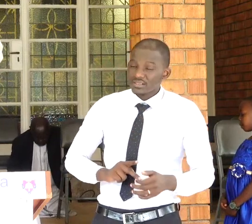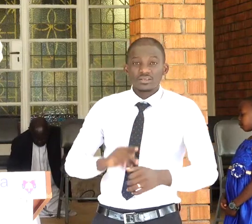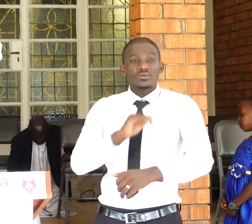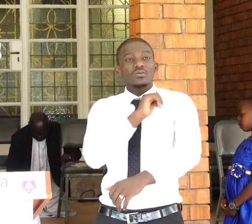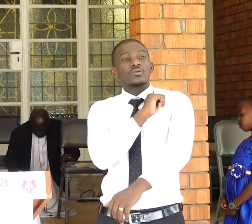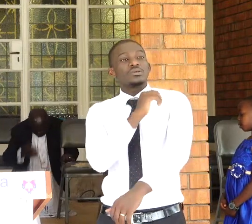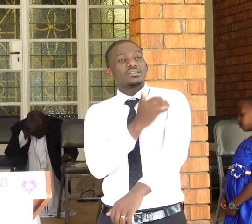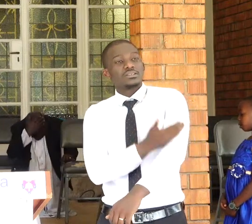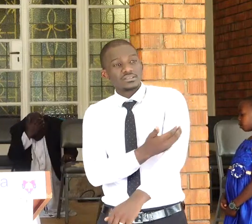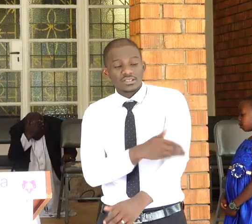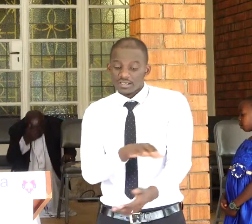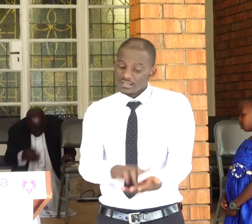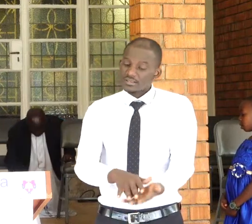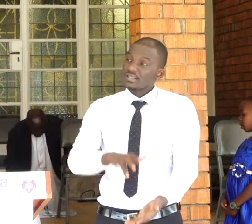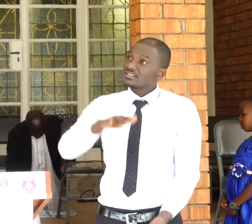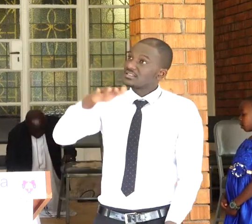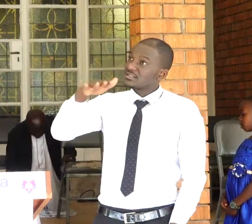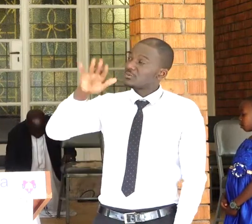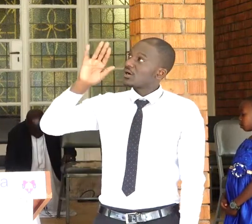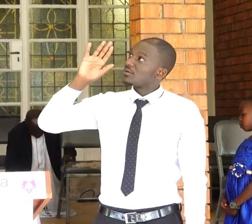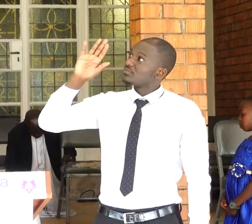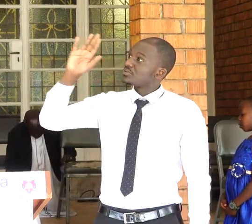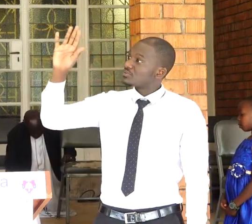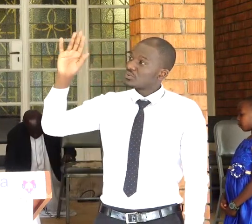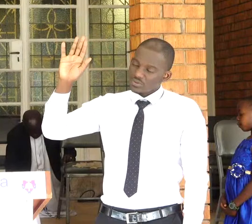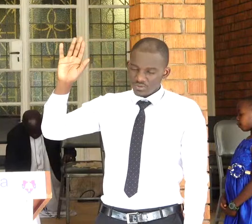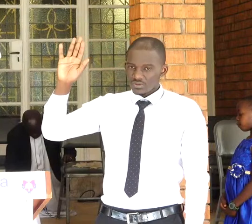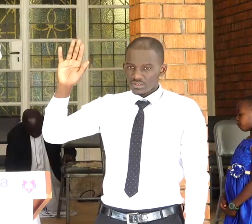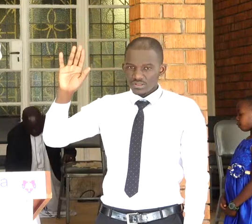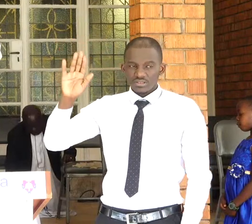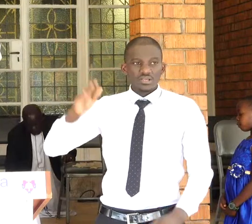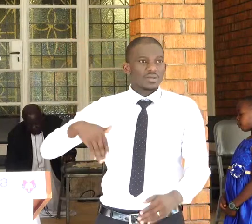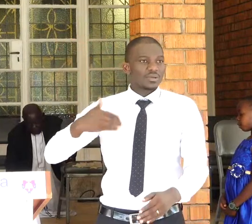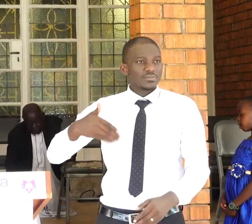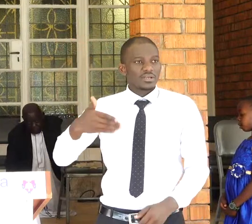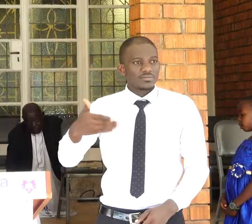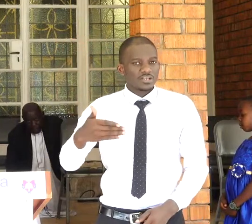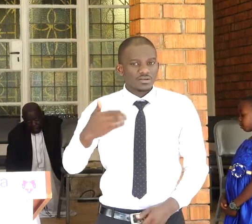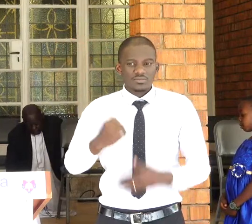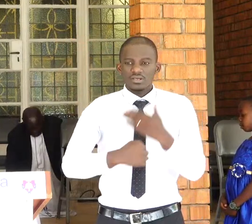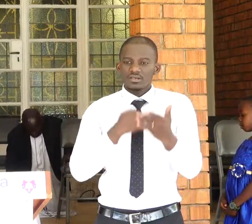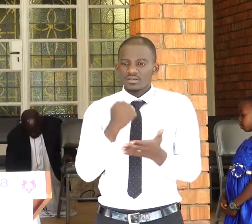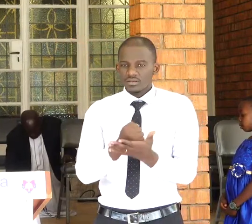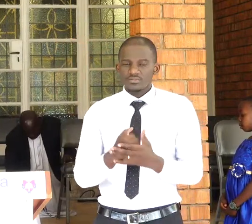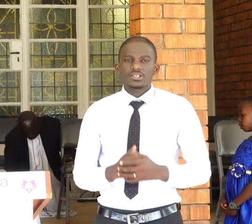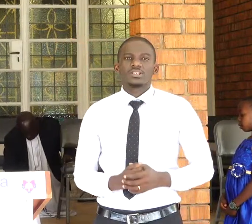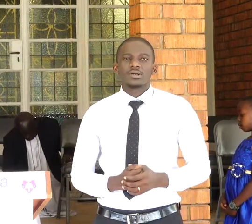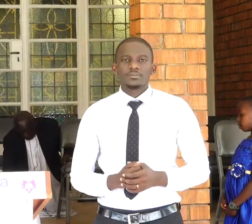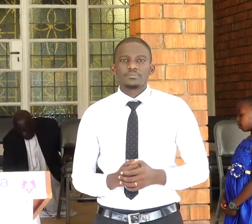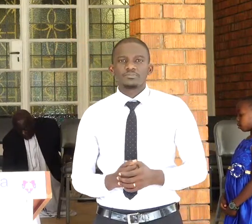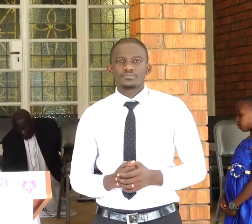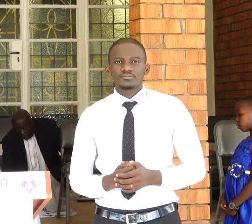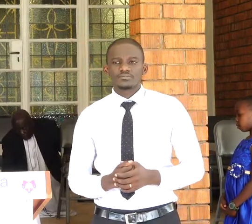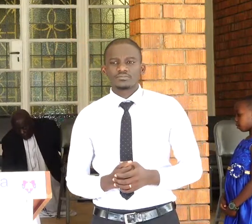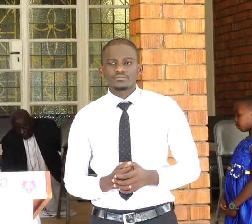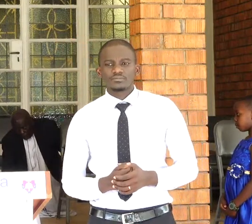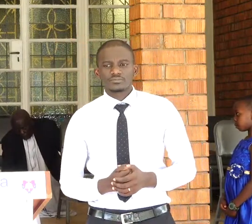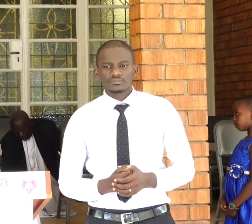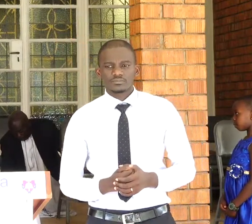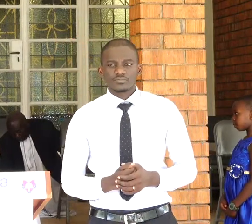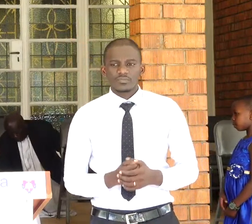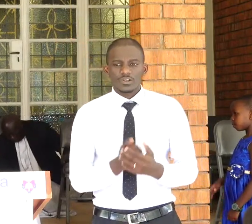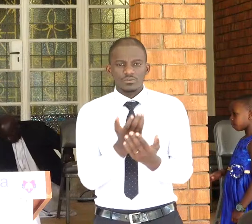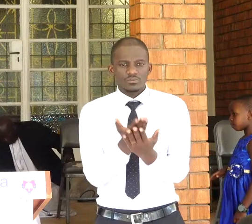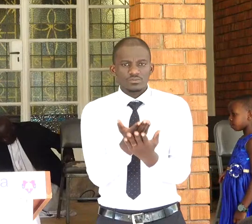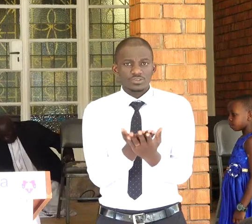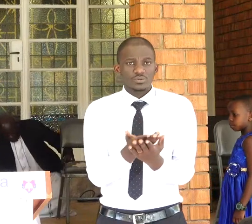n'obuyinza n'ekitiibwa bibyo Yesu emirembe n'emirembe. Nga kikyo musobola okuyimirira ku